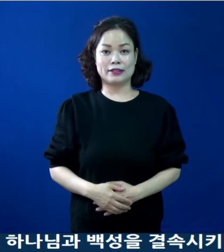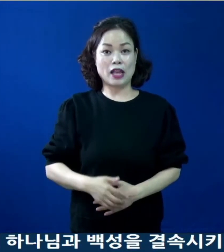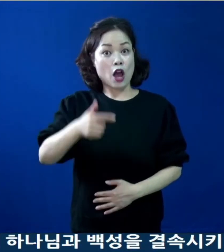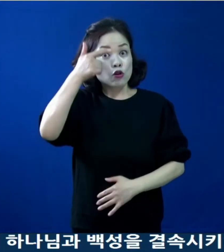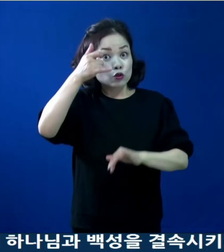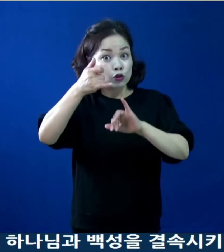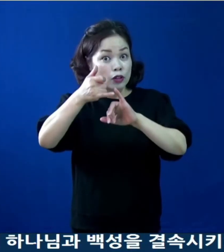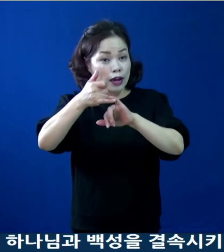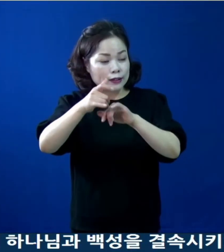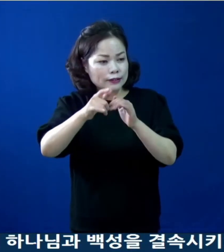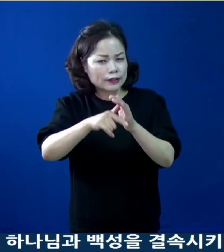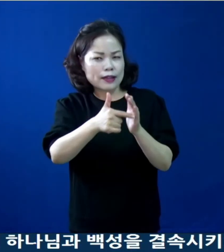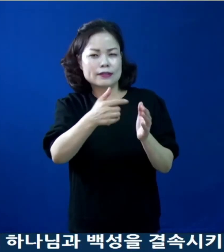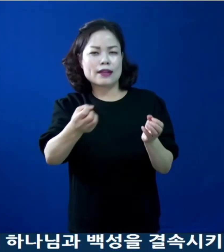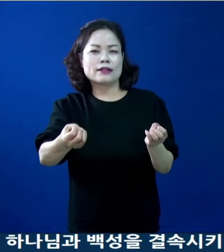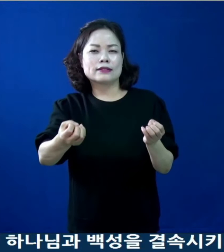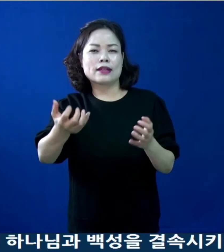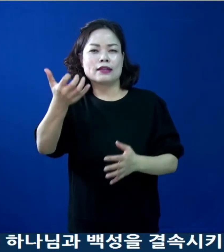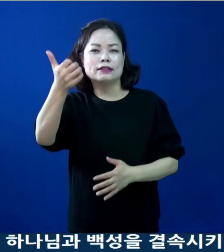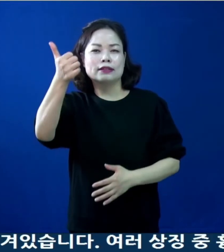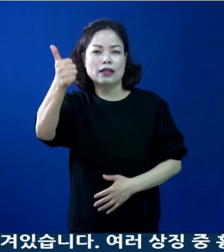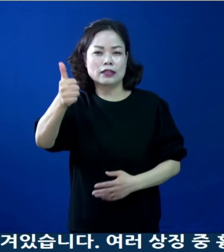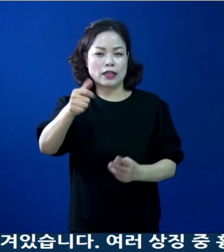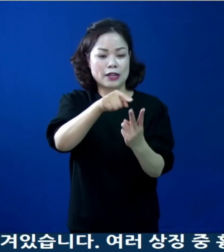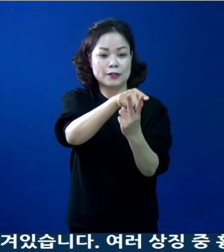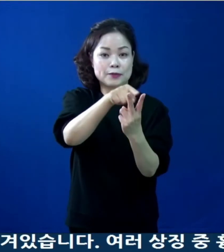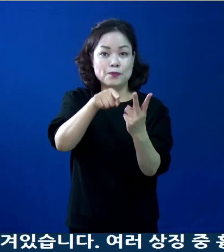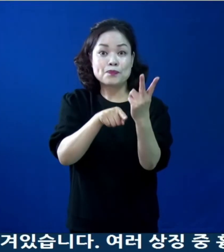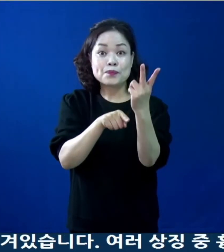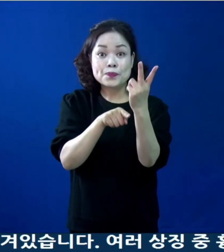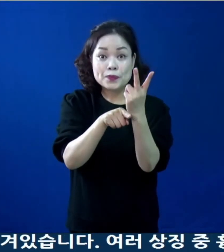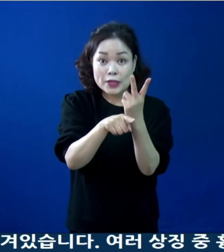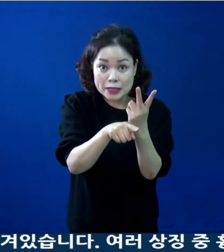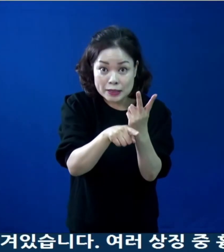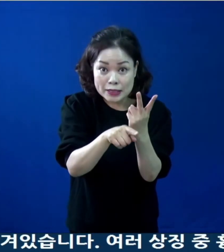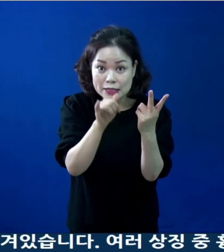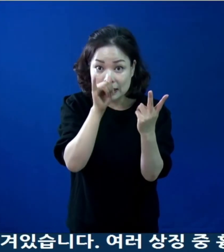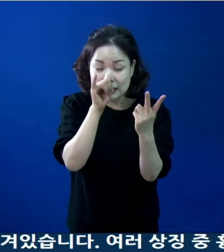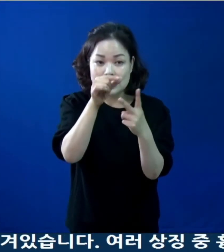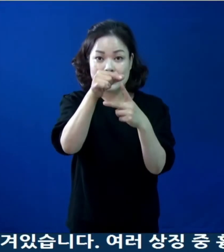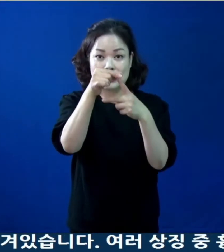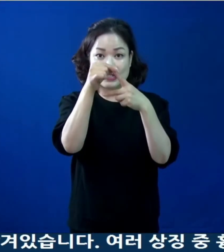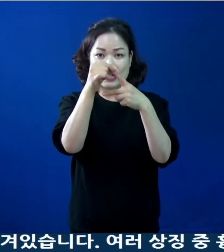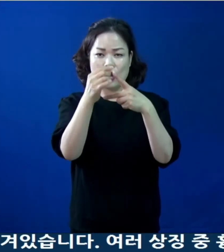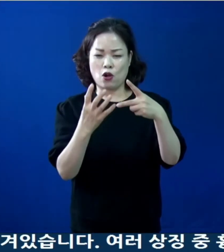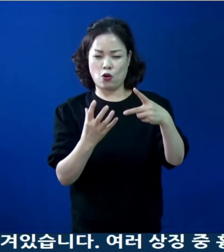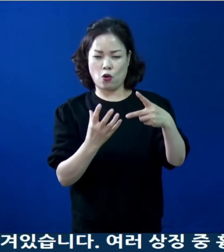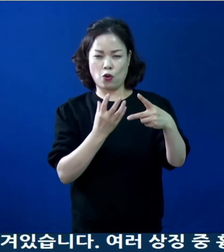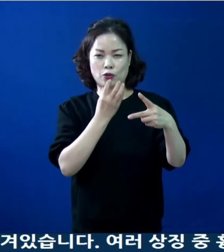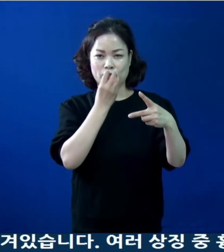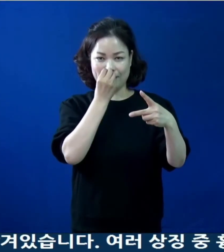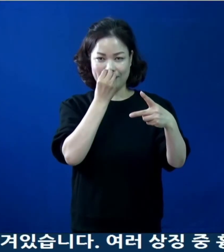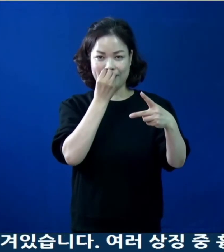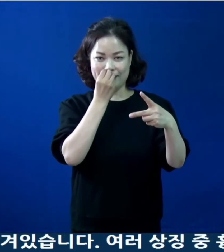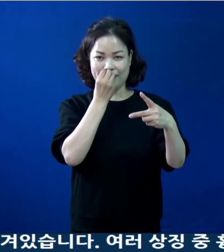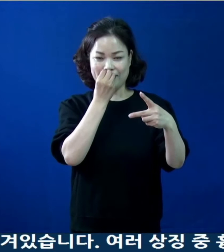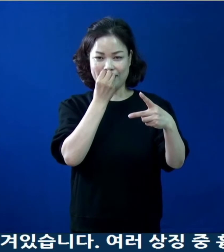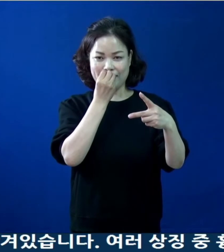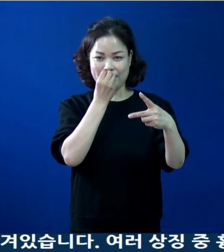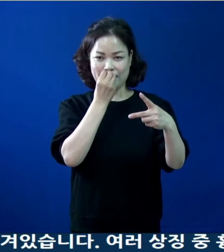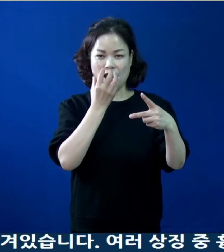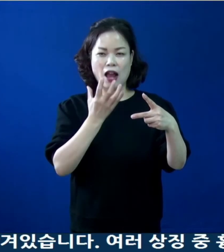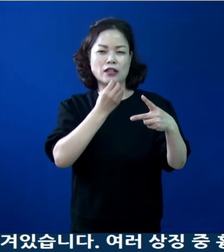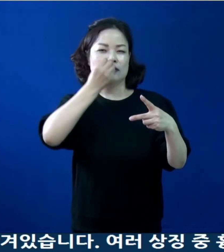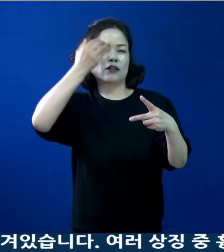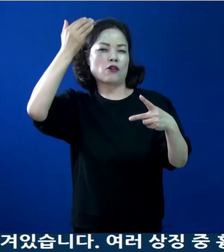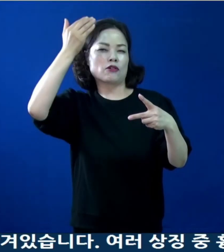구약시대 때 대제사장의 옷은 두 가지로 그 의미를 이미 축약해 보았습니다. 하나는 거룩한 옷이다, 성결을